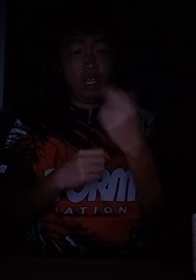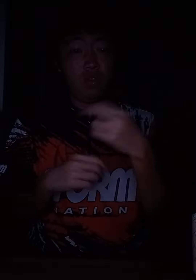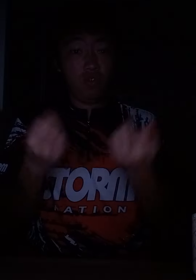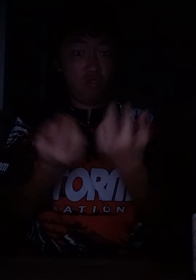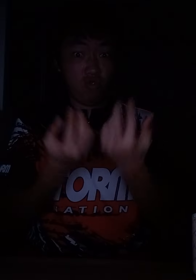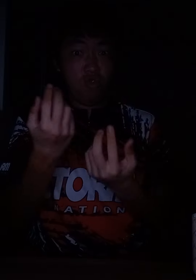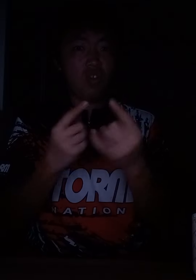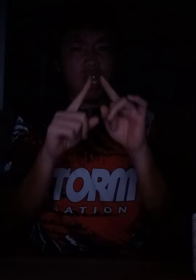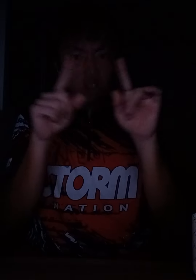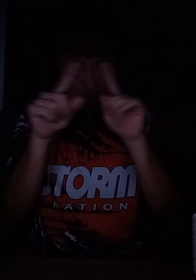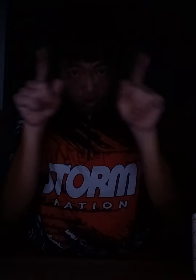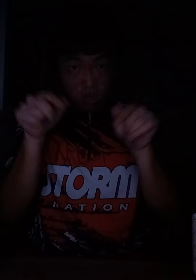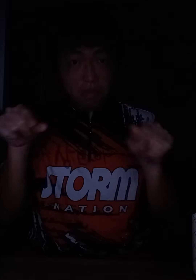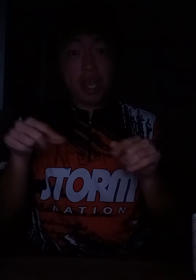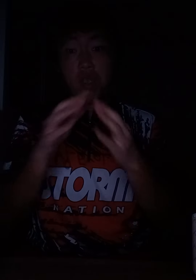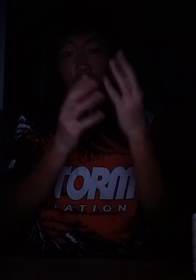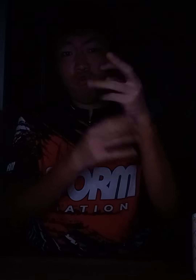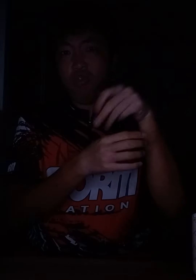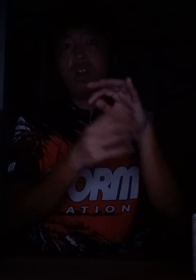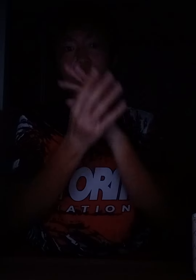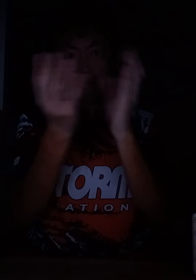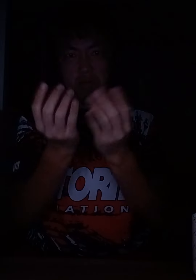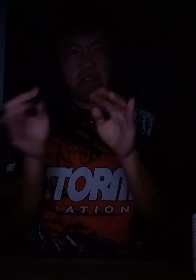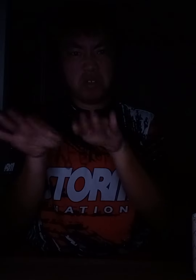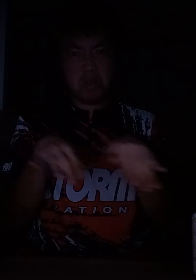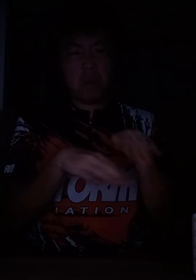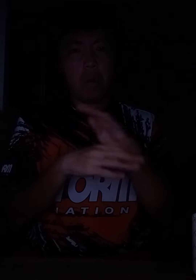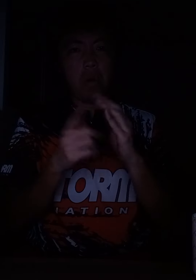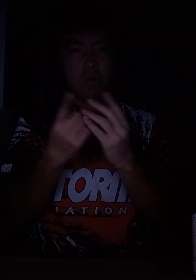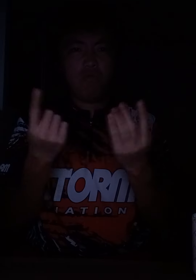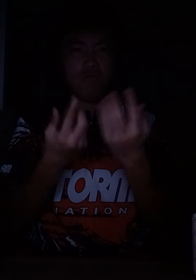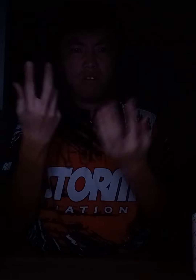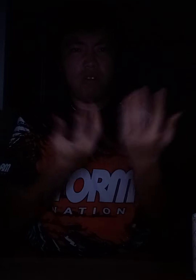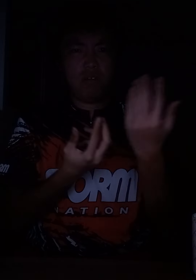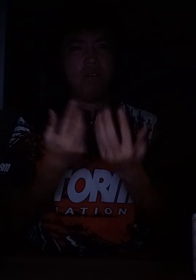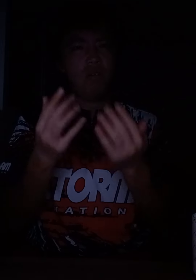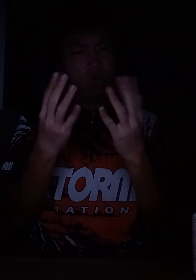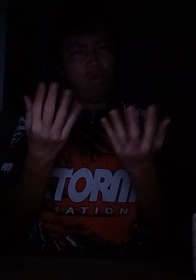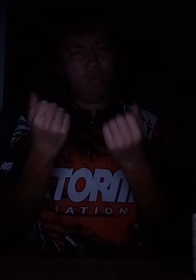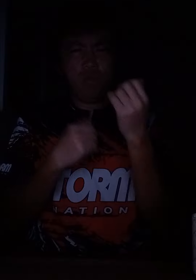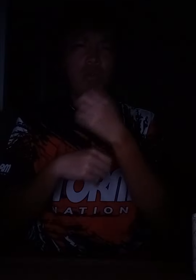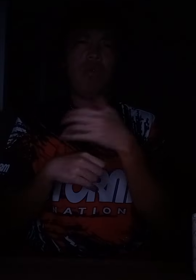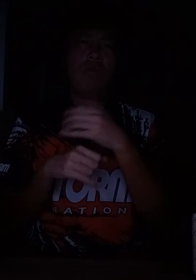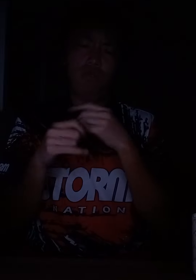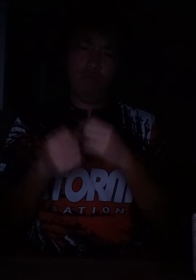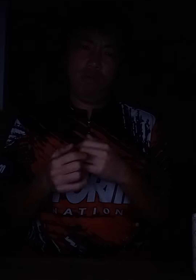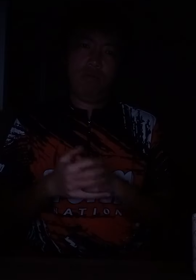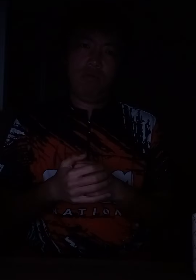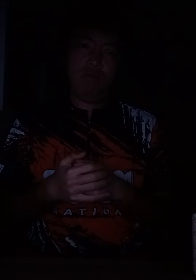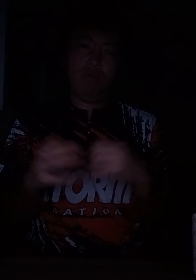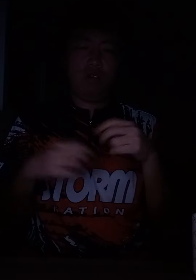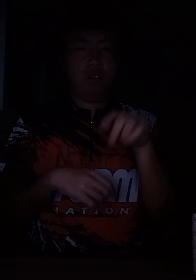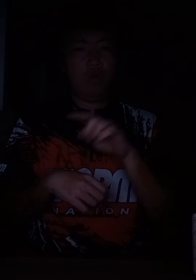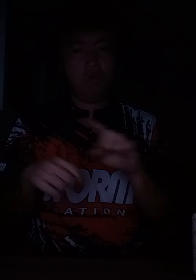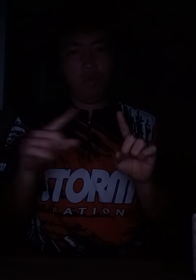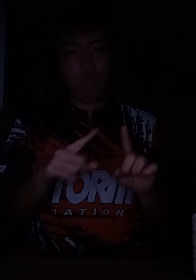곳이 샌드위치 패널 구조에 건물들이 밀집해 있어 불길을 잡는 데 어려움을 겪었다며 정확한 화재 원인과